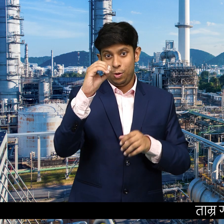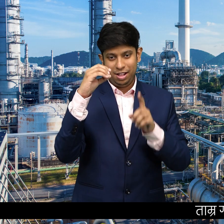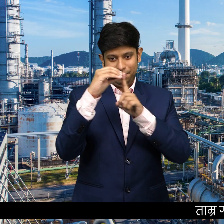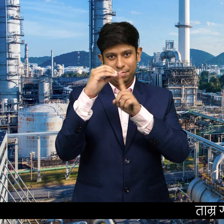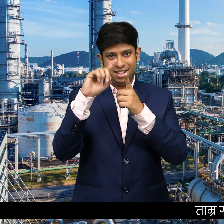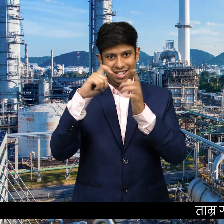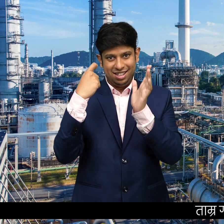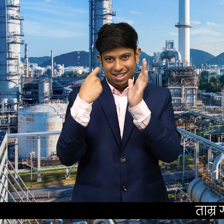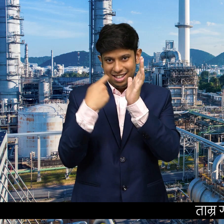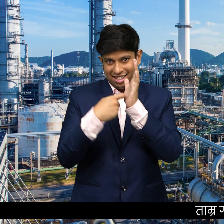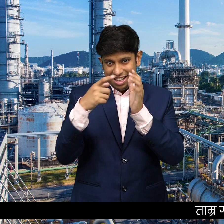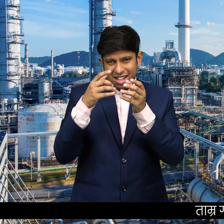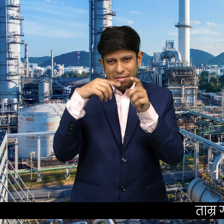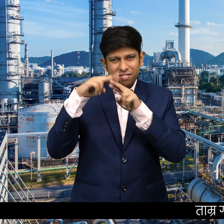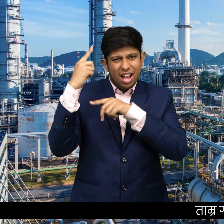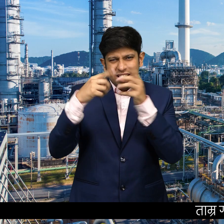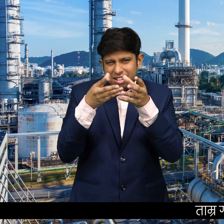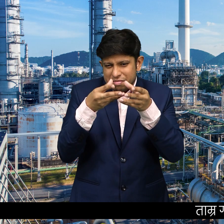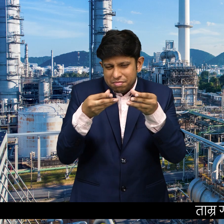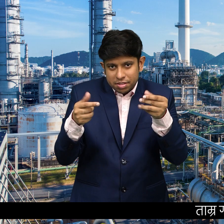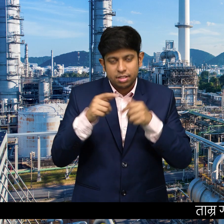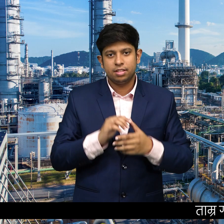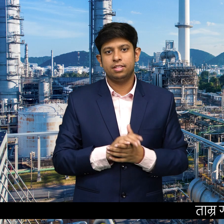ताम्र गलन उद्योग,